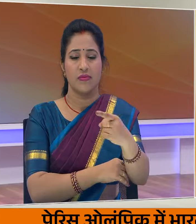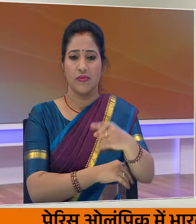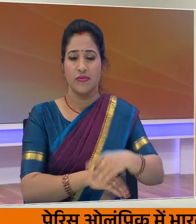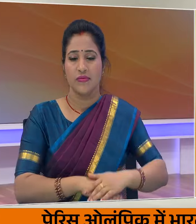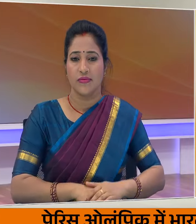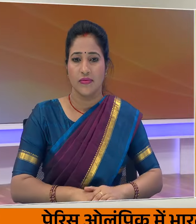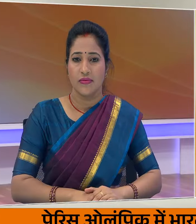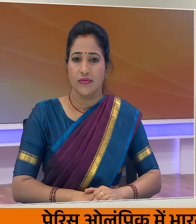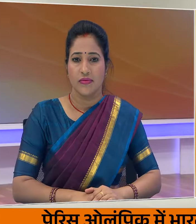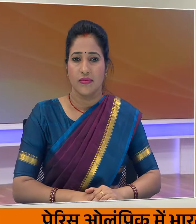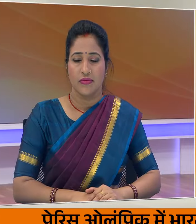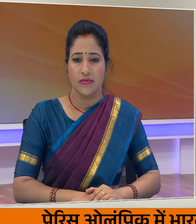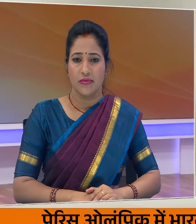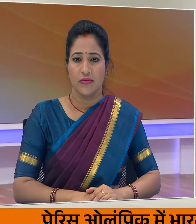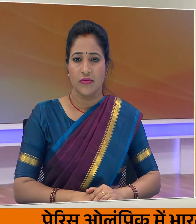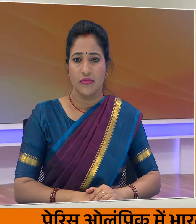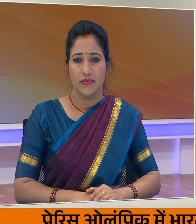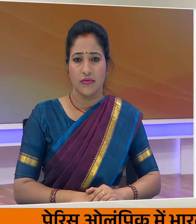हूं।